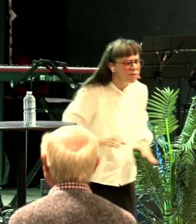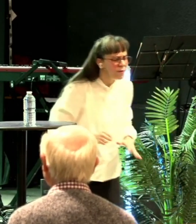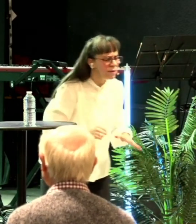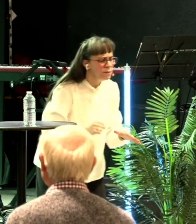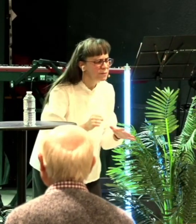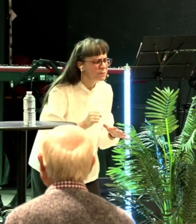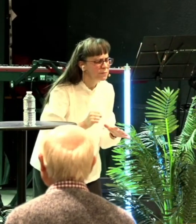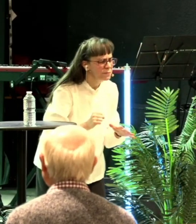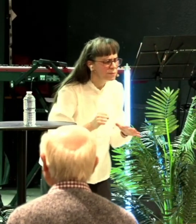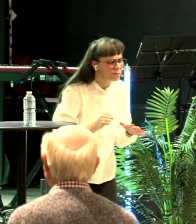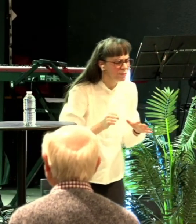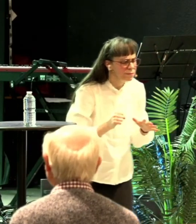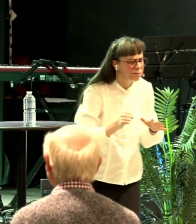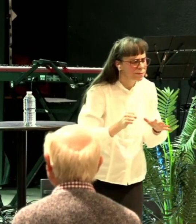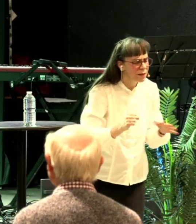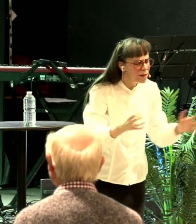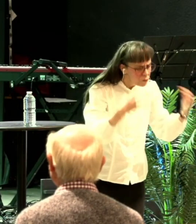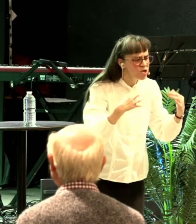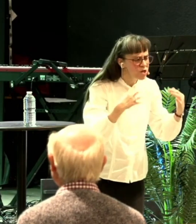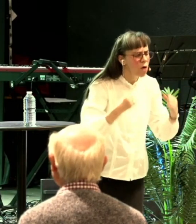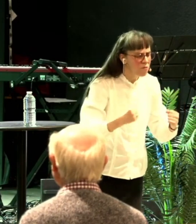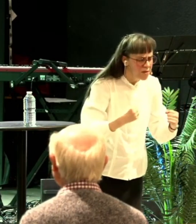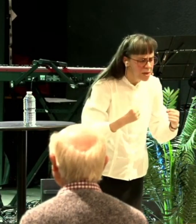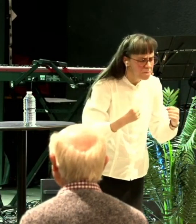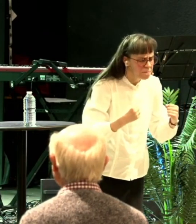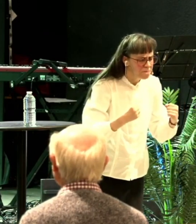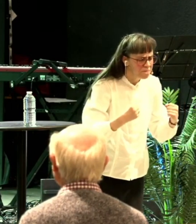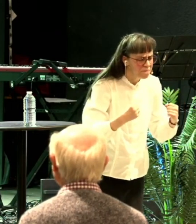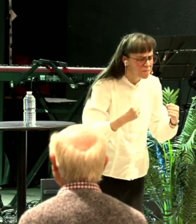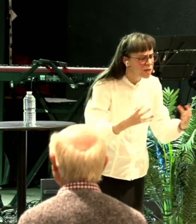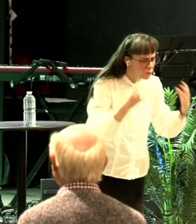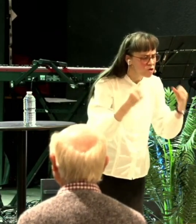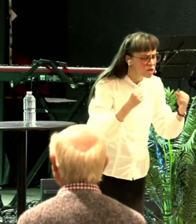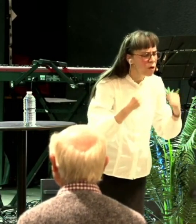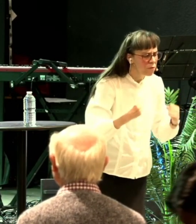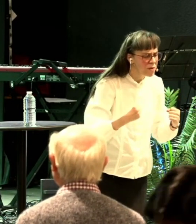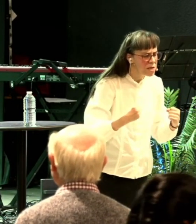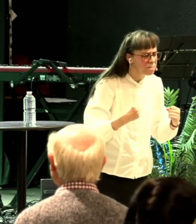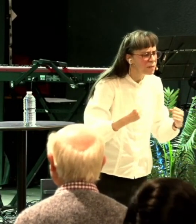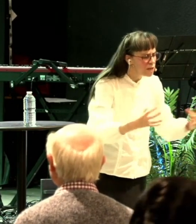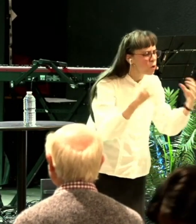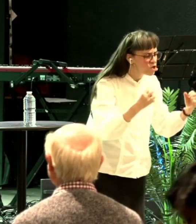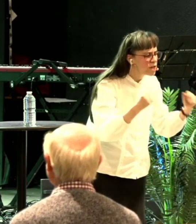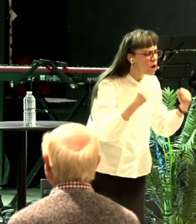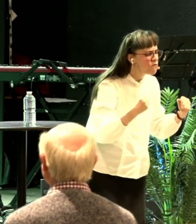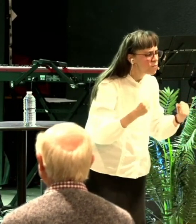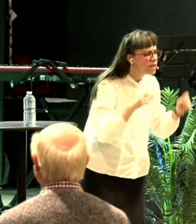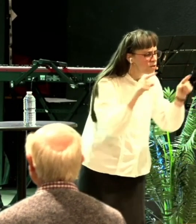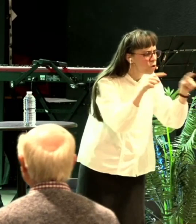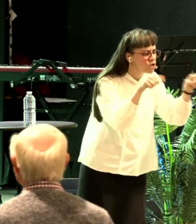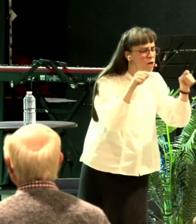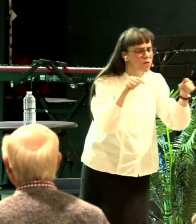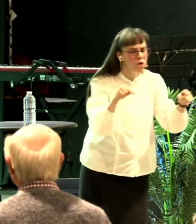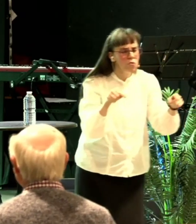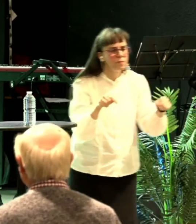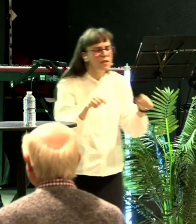over Israel. Me garde aussi. Is watching over me. Me garde aussi. Is watching me garde over aussi. Me. Il te garde aussi.